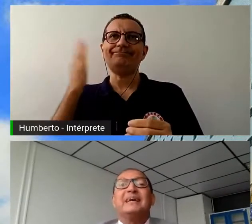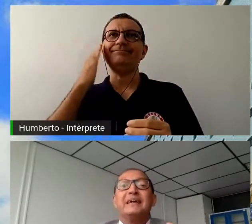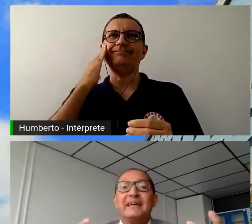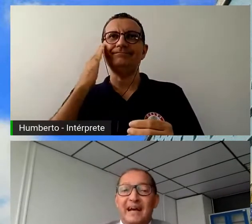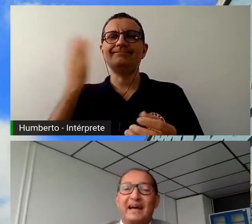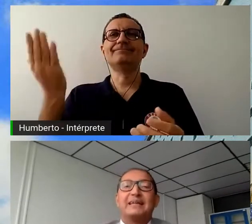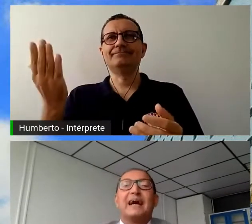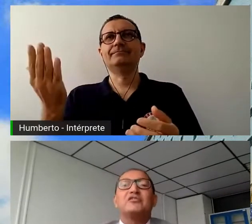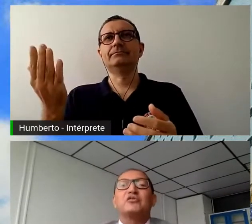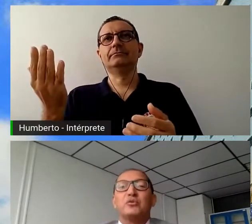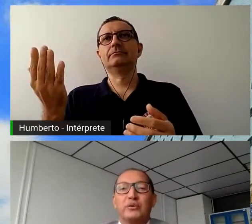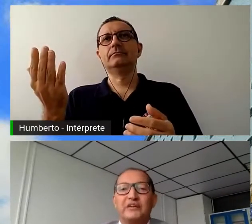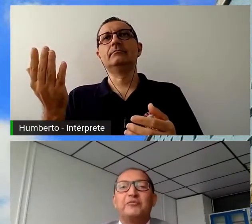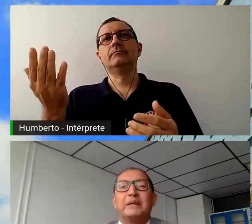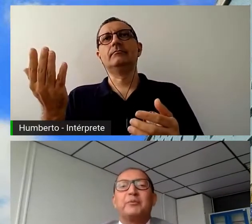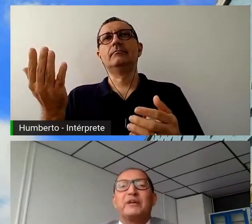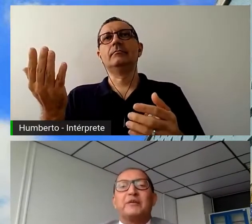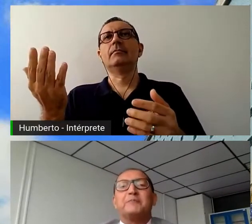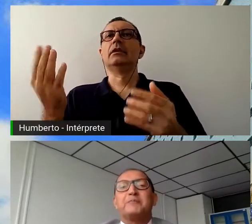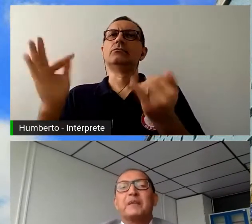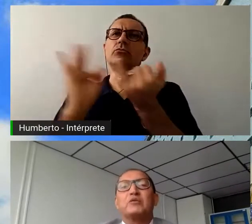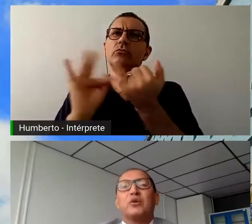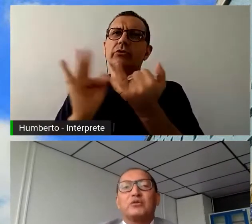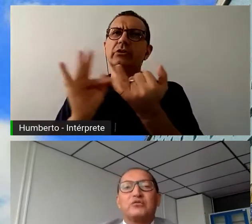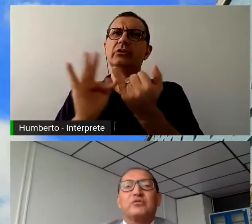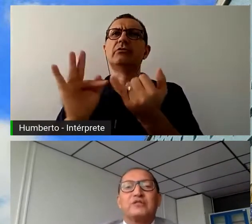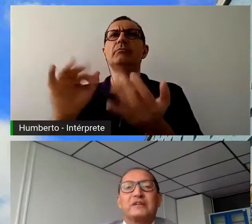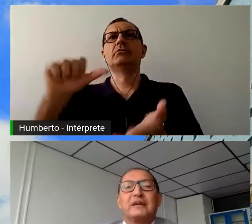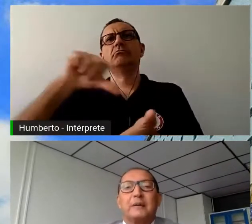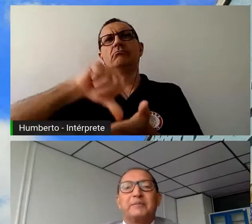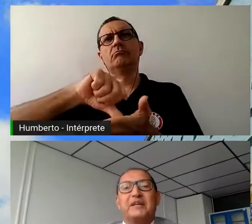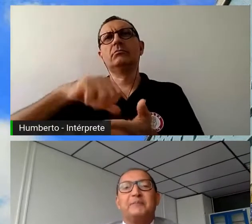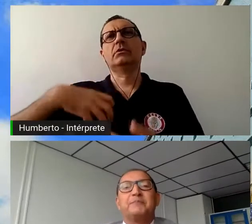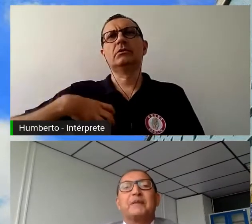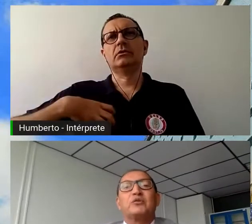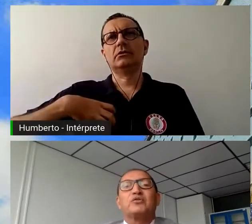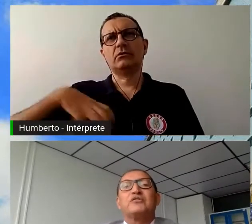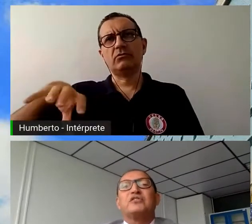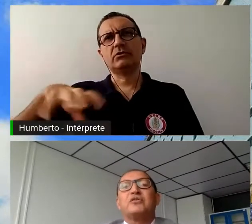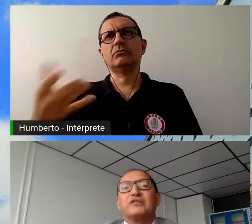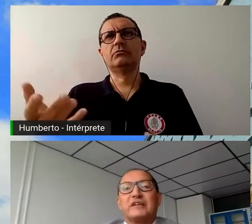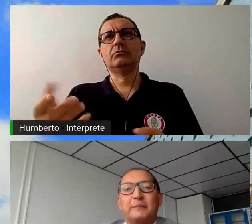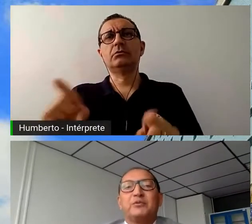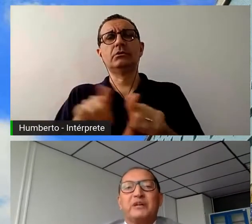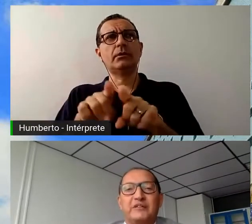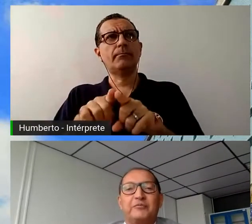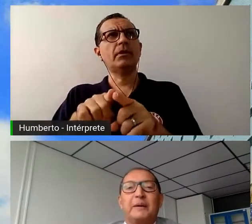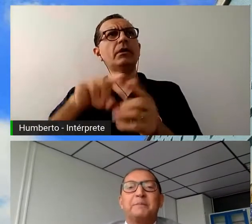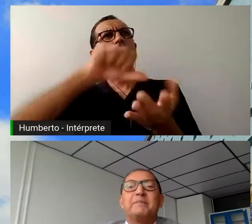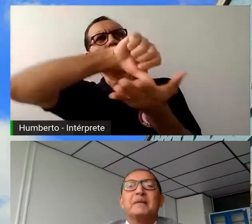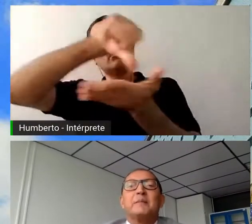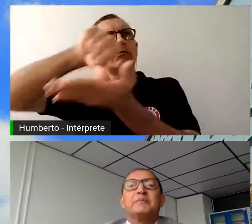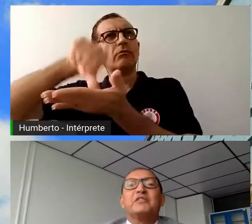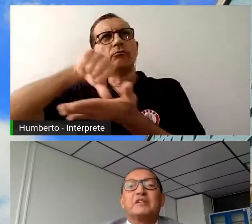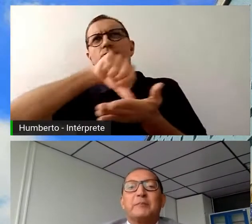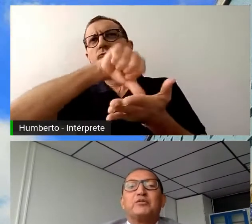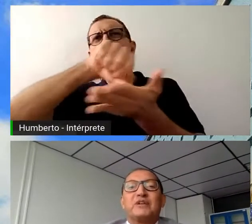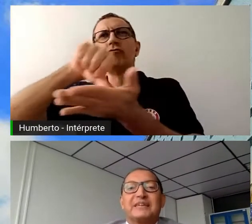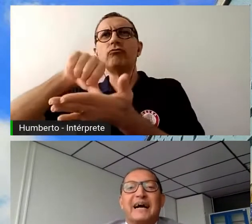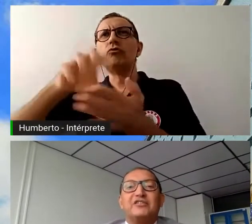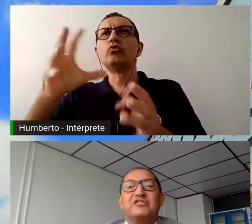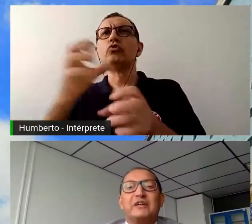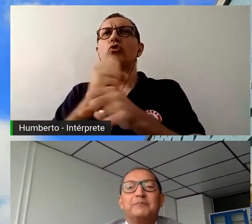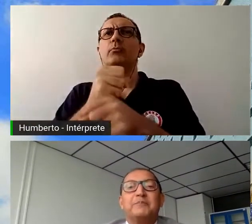Salvador, e a realidade de todo o IFBA, né, porque todos os campos, né, todos os 22 campos do IFBA tiveram